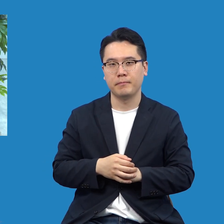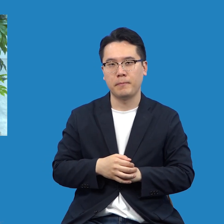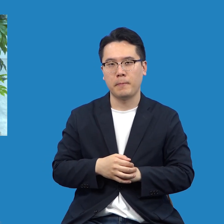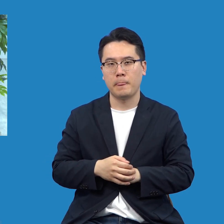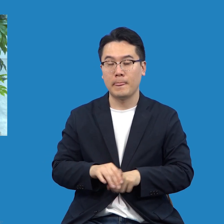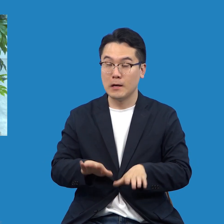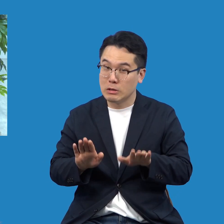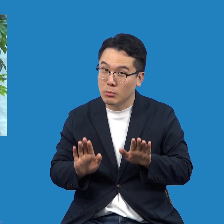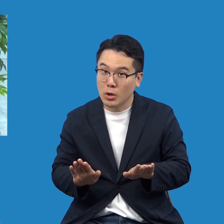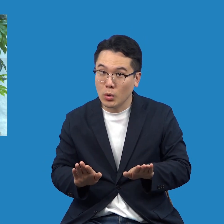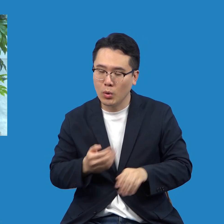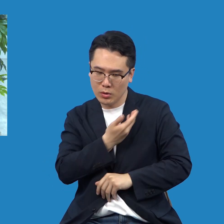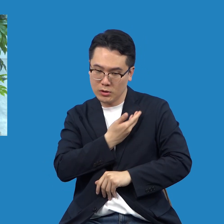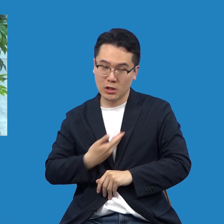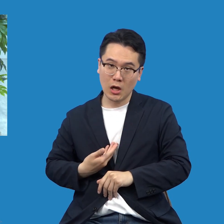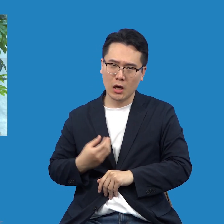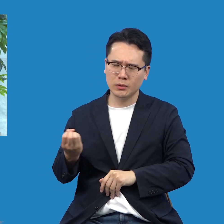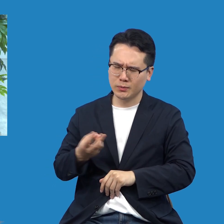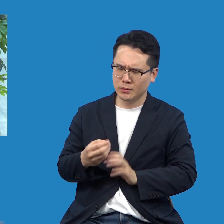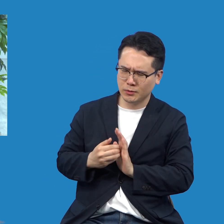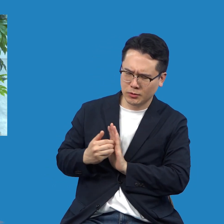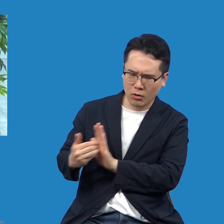또 두 번째 또 거절했습니다.